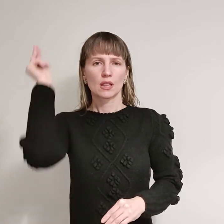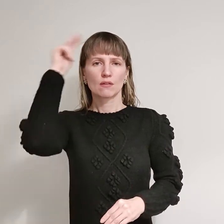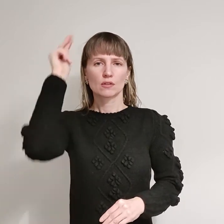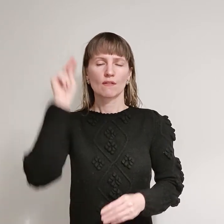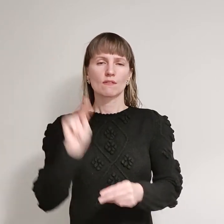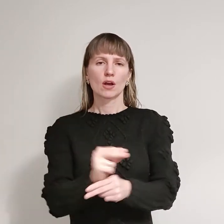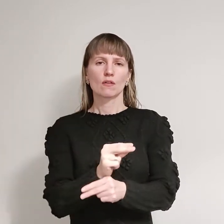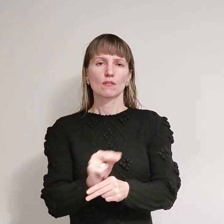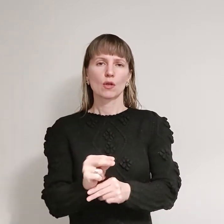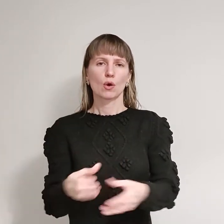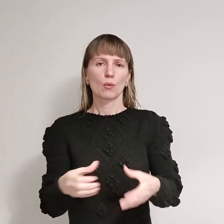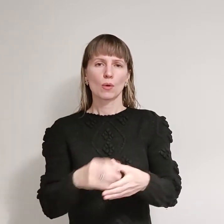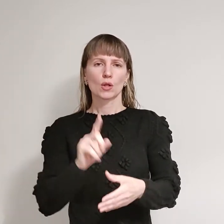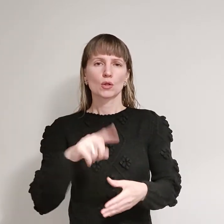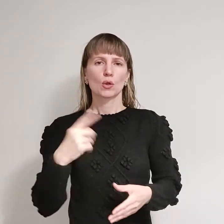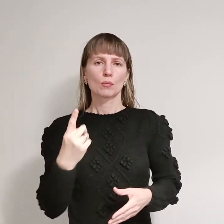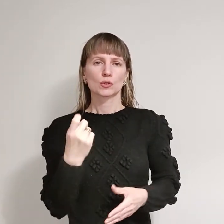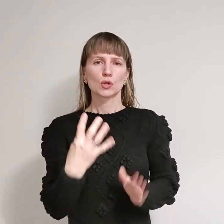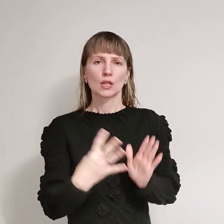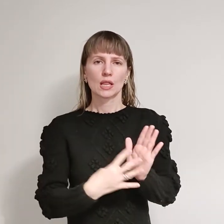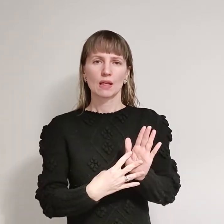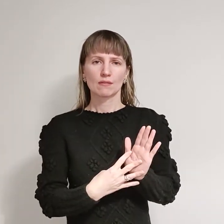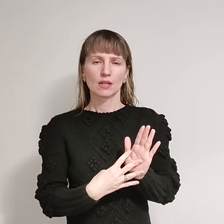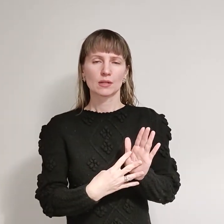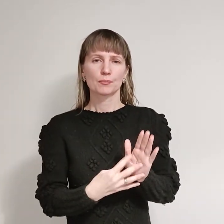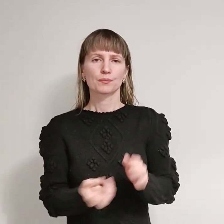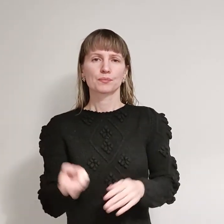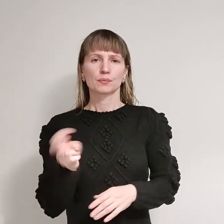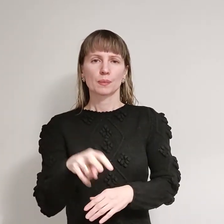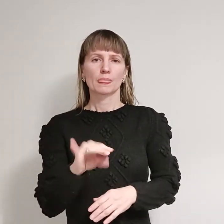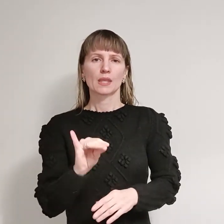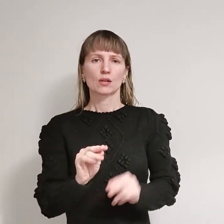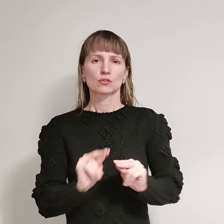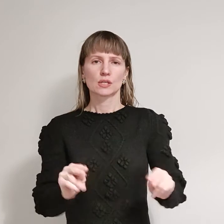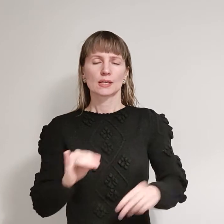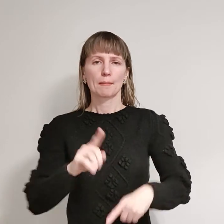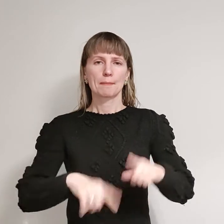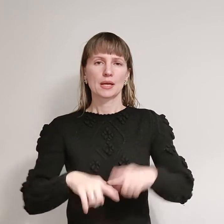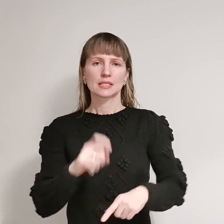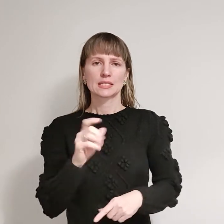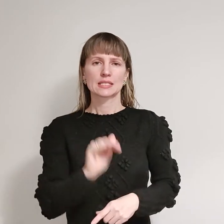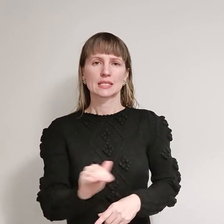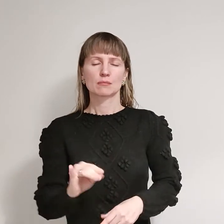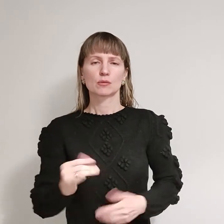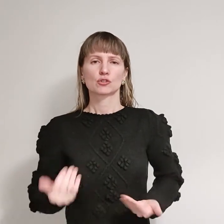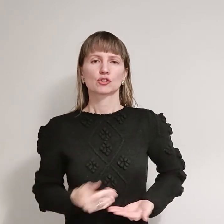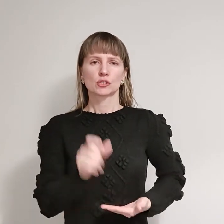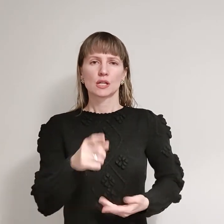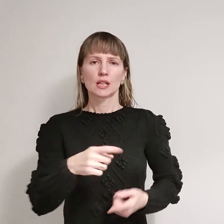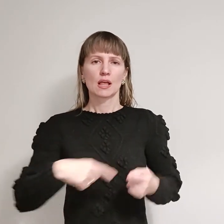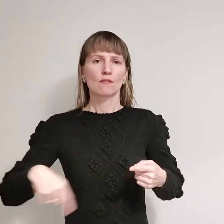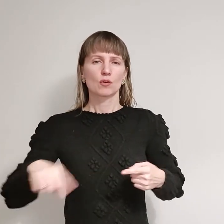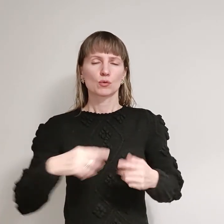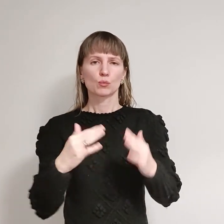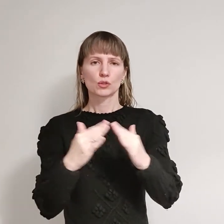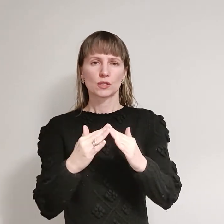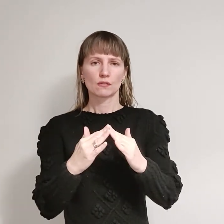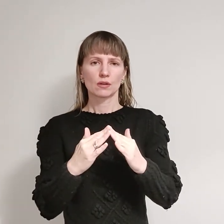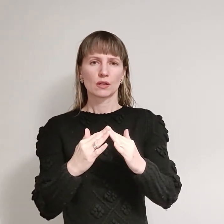навчально-виховному комплексі номер 109. Приходять вчителі, батьки з дітьми і мешканці навколишніх будівель. Працюють